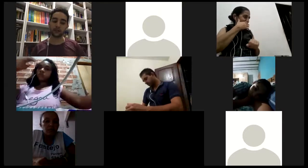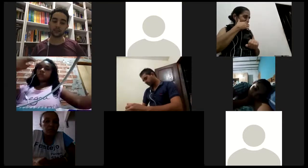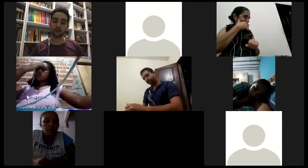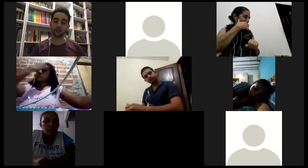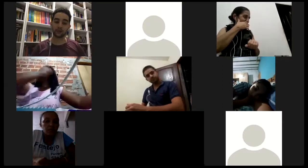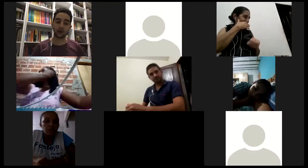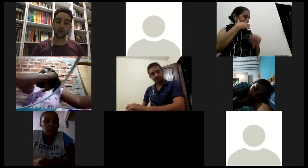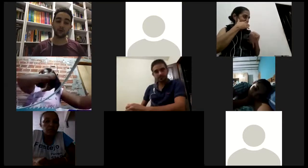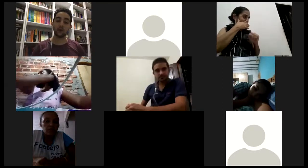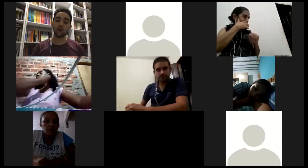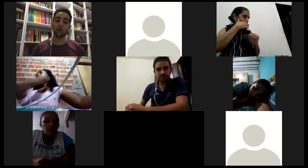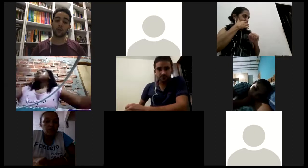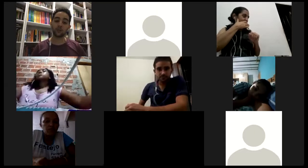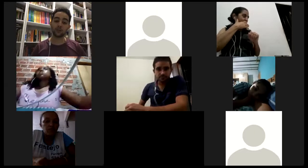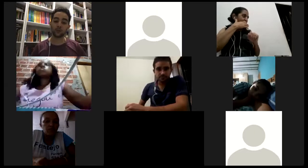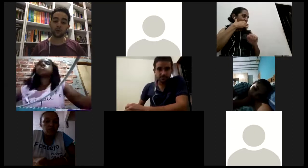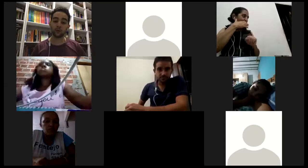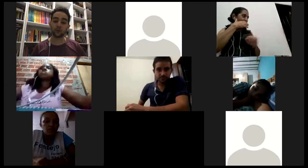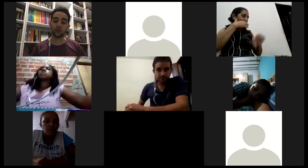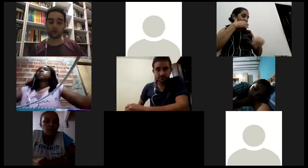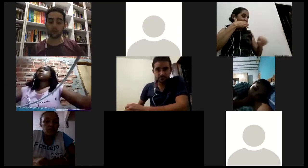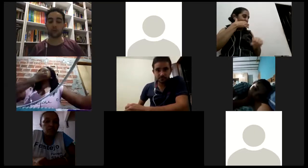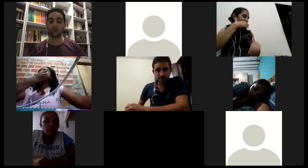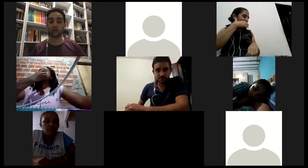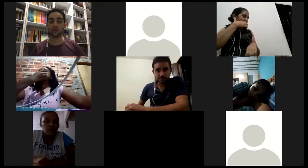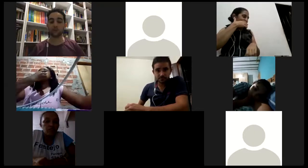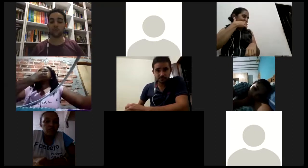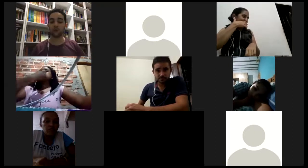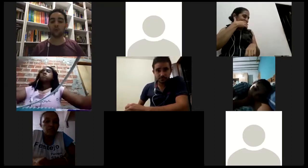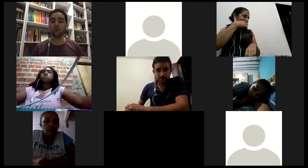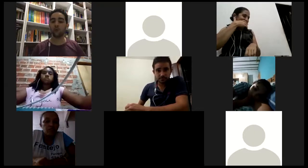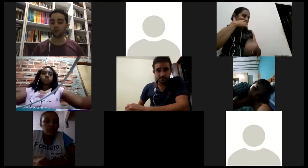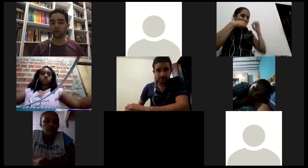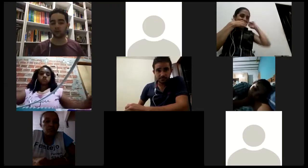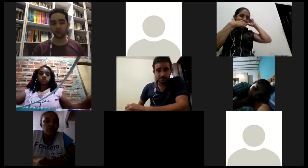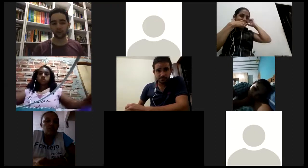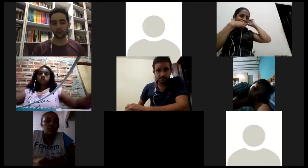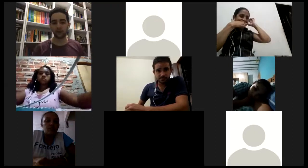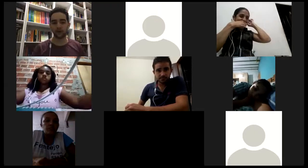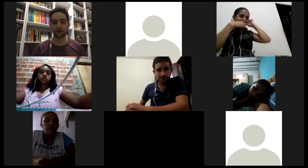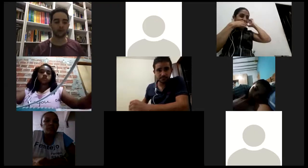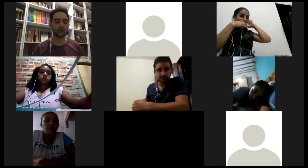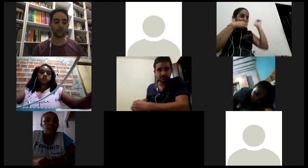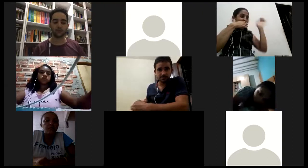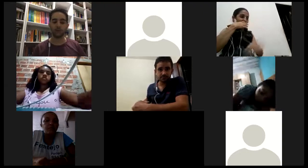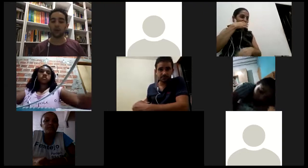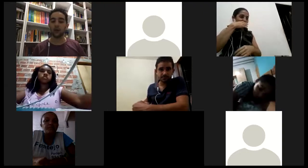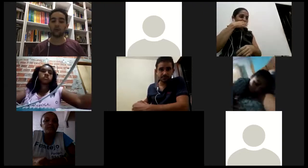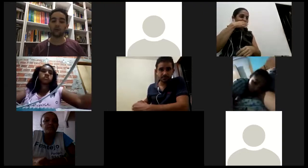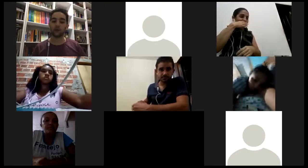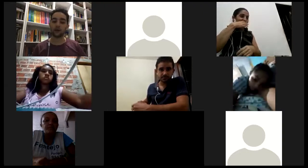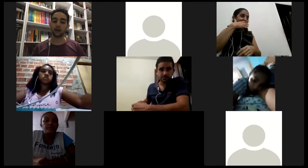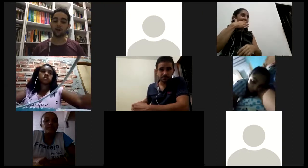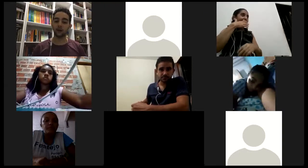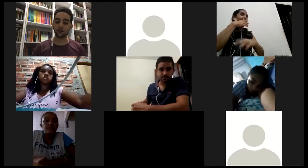diferença seja no sinal, como pode ser no movimento ou até mesmo numa composição de frase. Por exemplo, eu